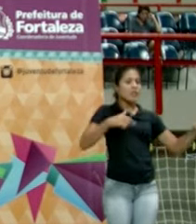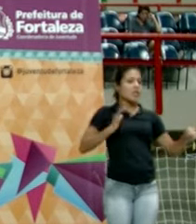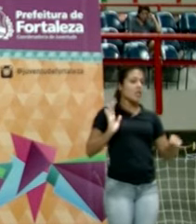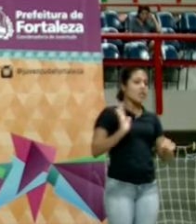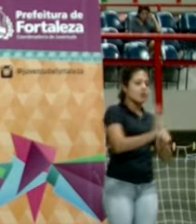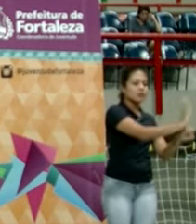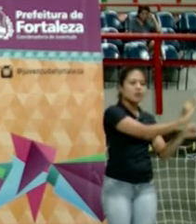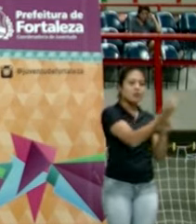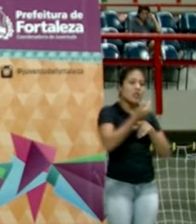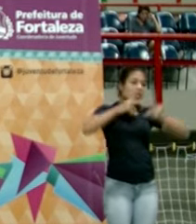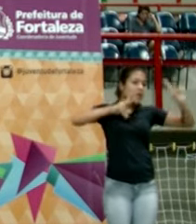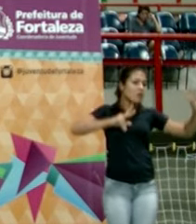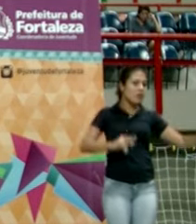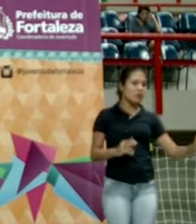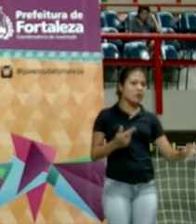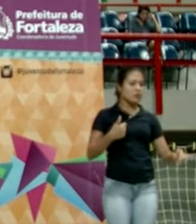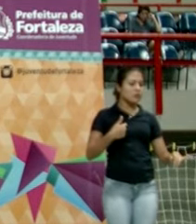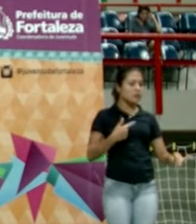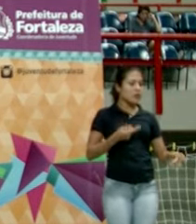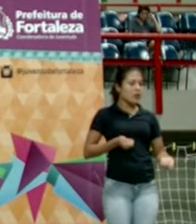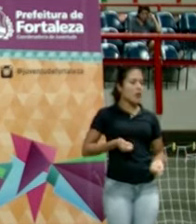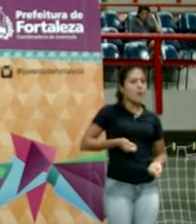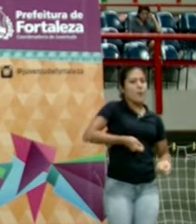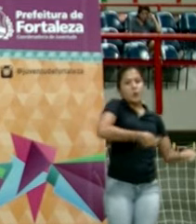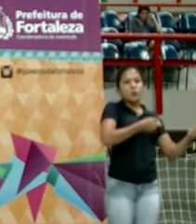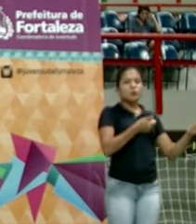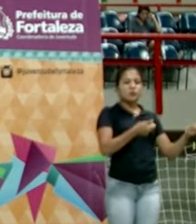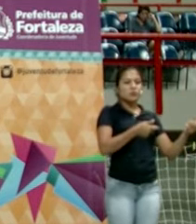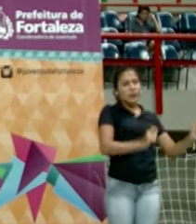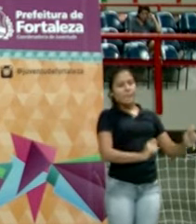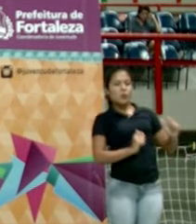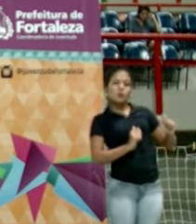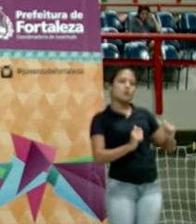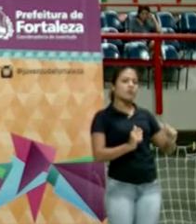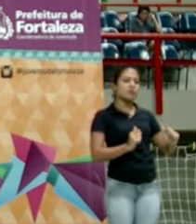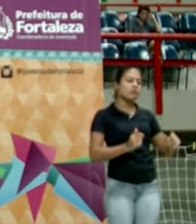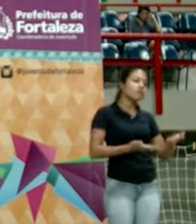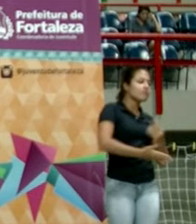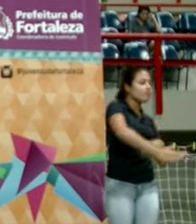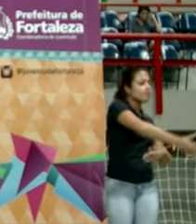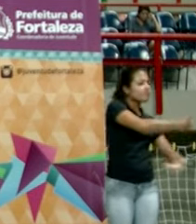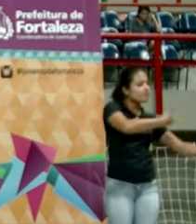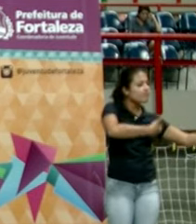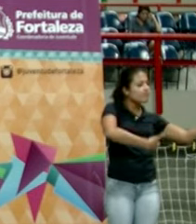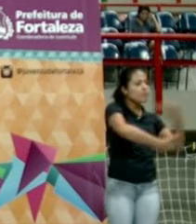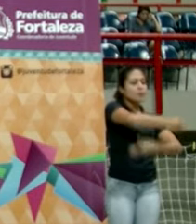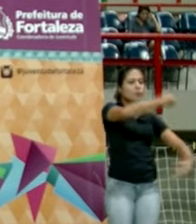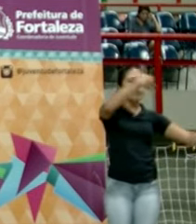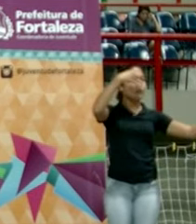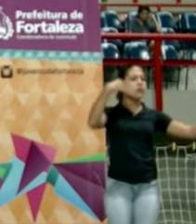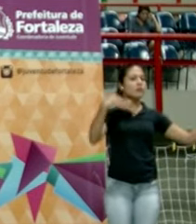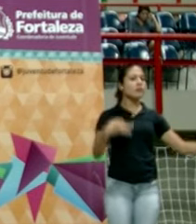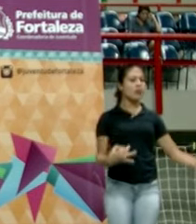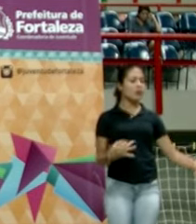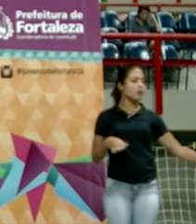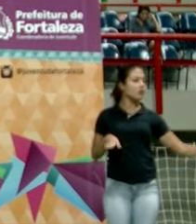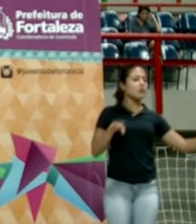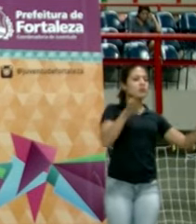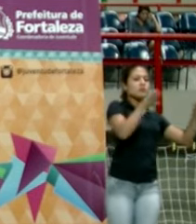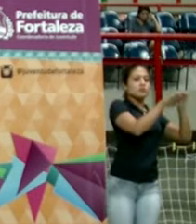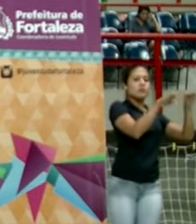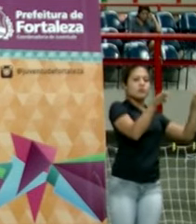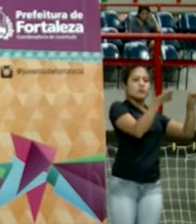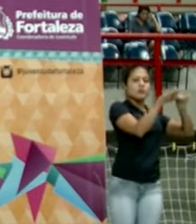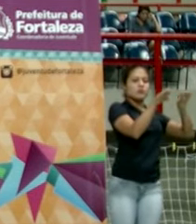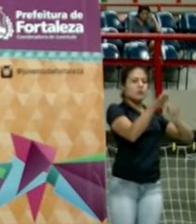E inversamente no relativo ao que não convém, mas de maneira a dar o que é igual de acordo com